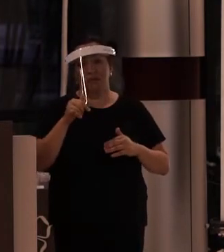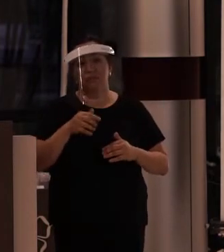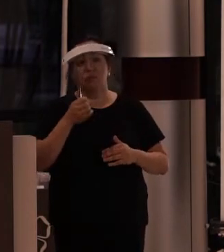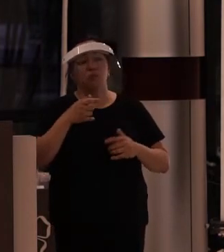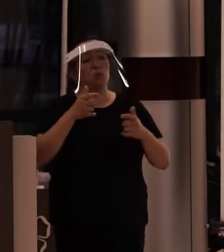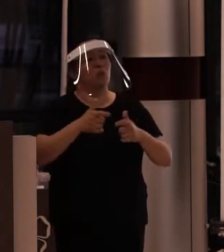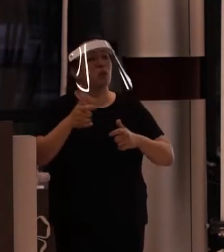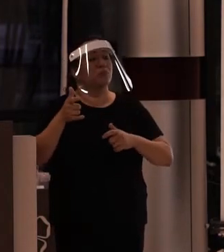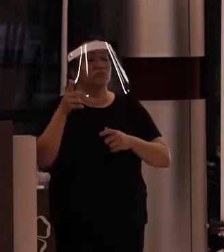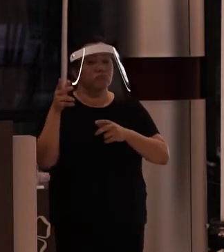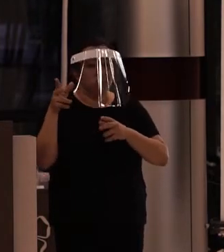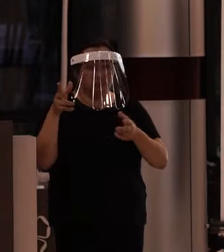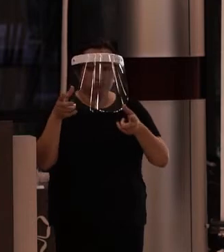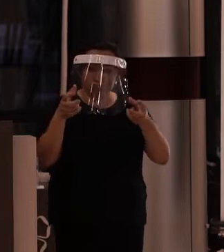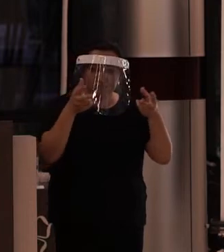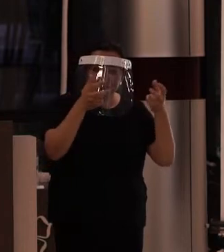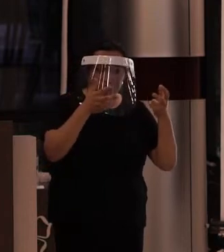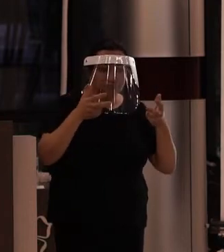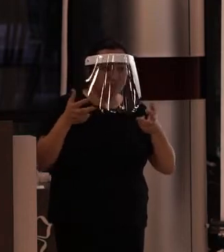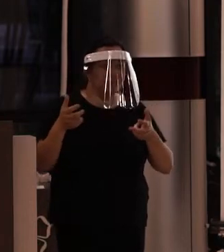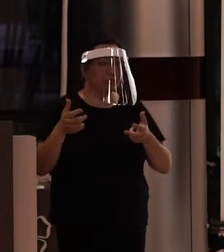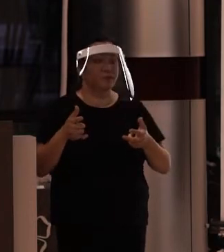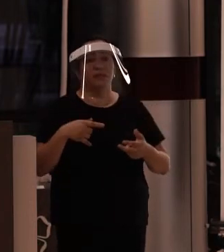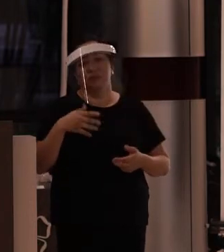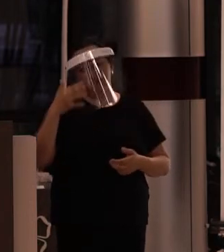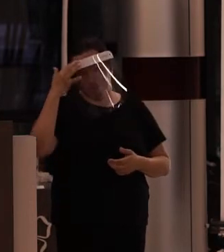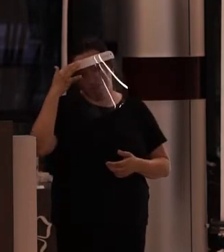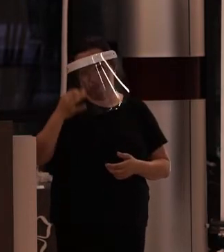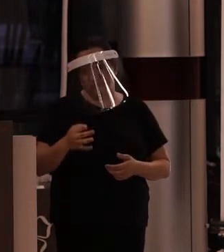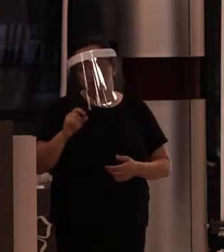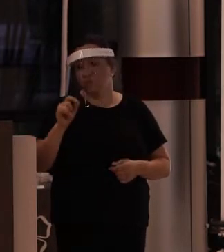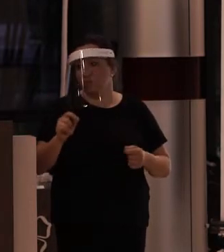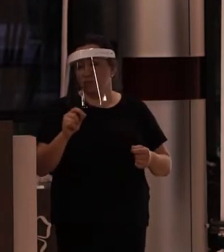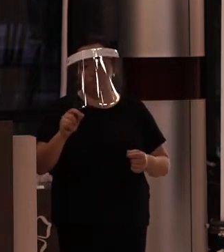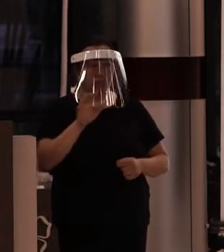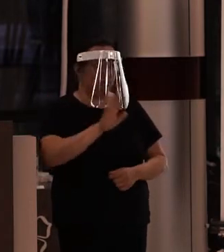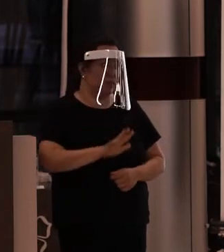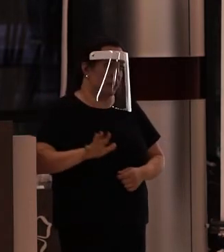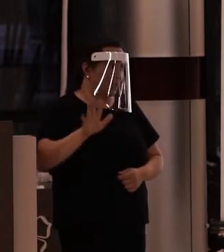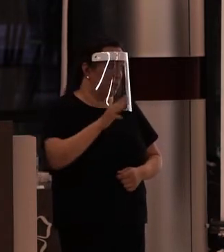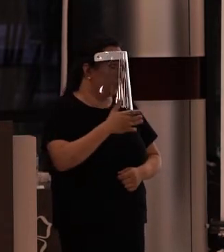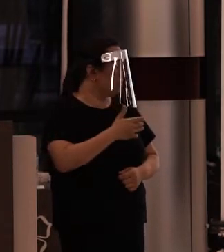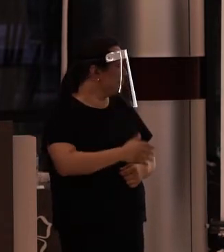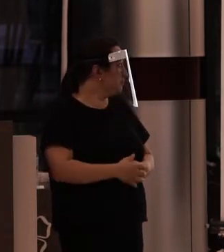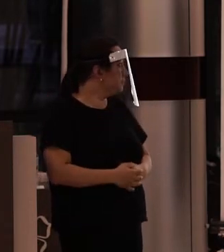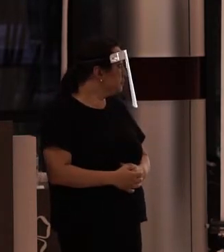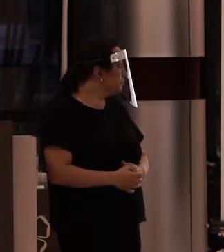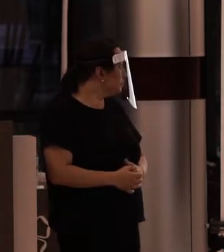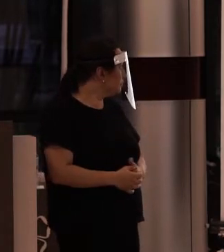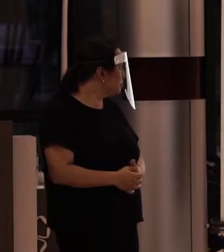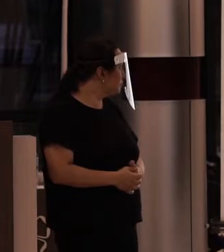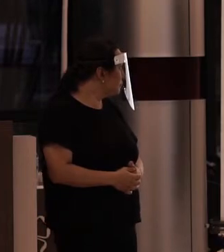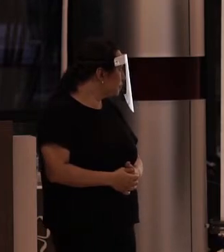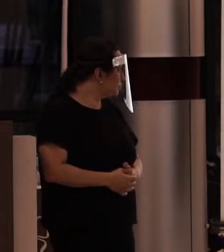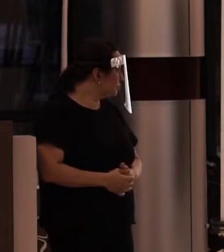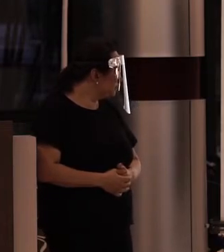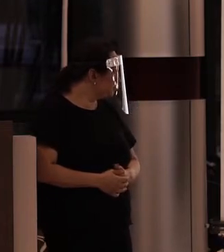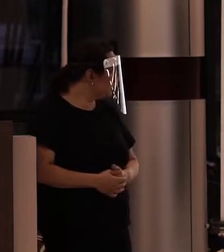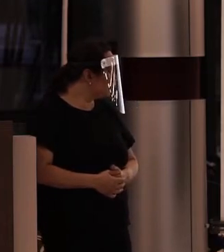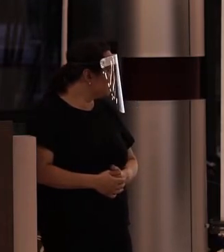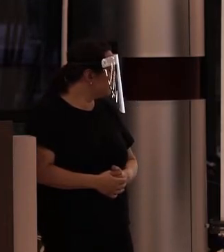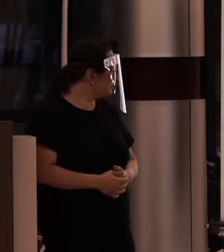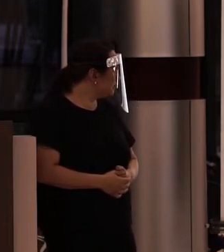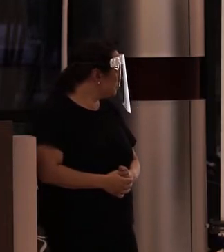lugar para a gente dar uma olhada. E, logicamente, isso aqui é para essa homenagem, tá, Matheus? Aqui é o delírio